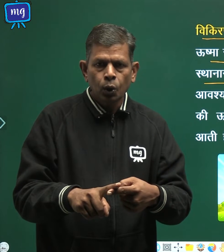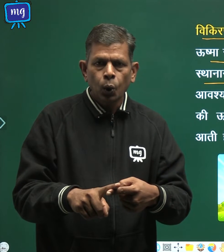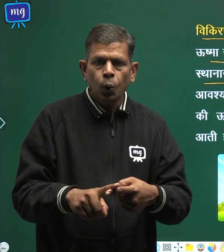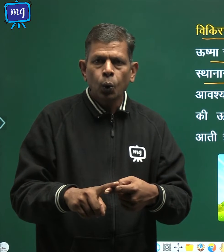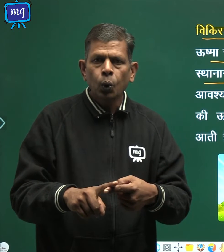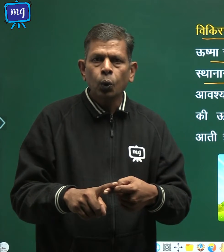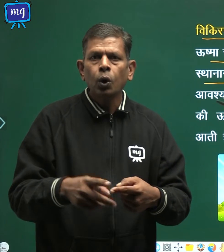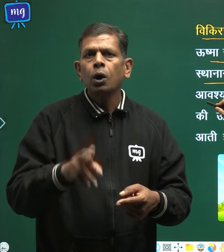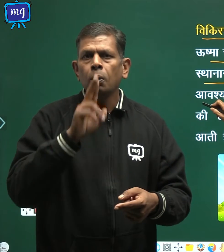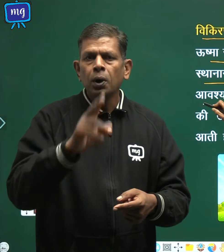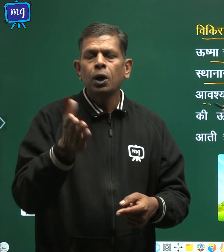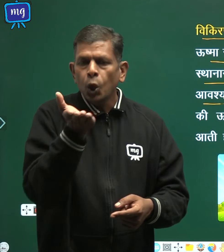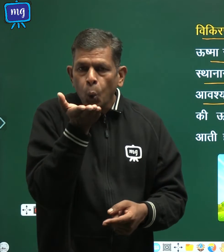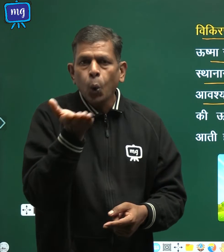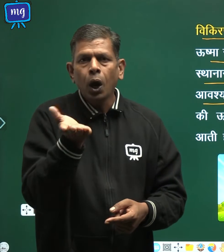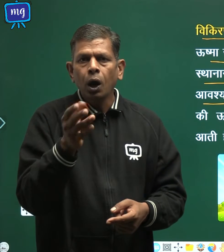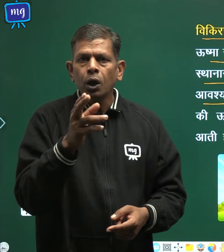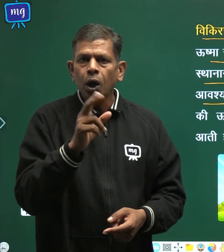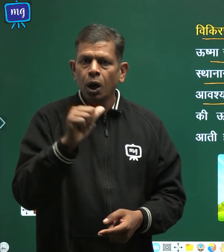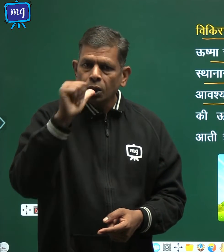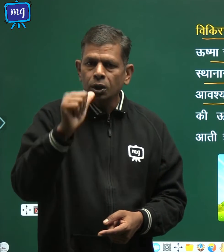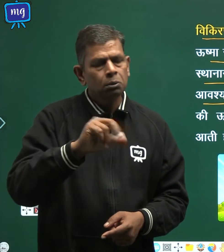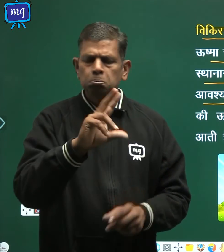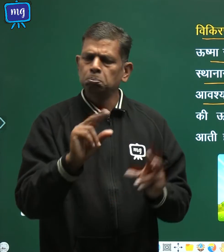माध्यम की आवश्यकता नहीं होती,